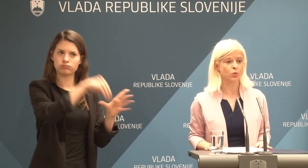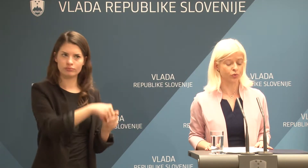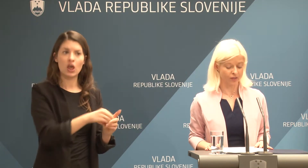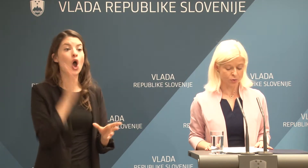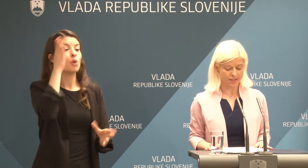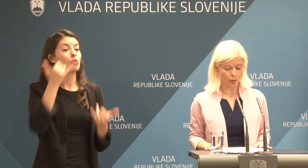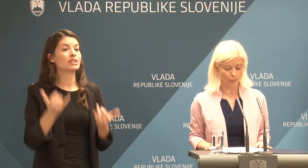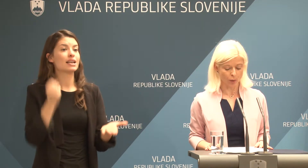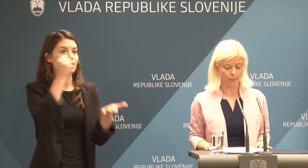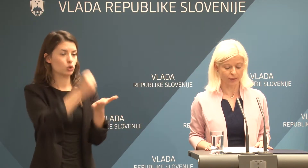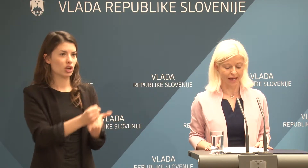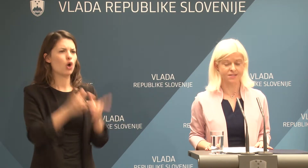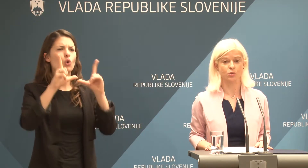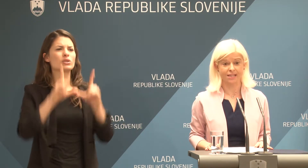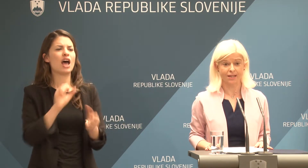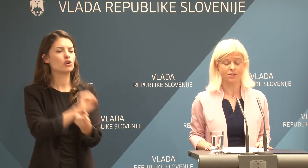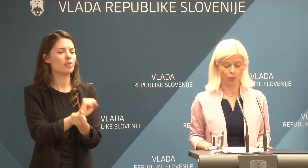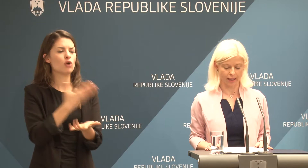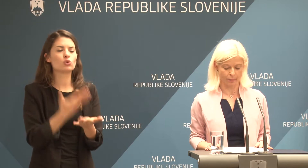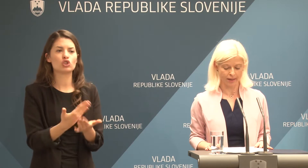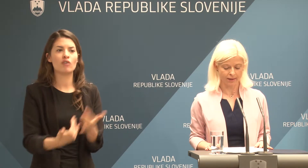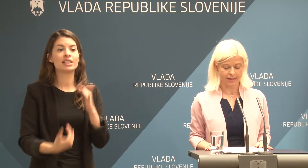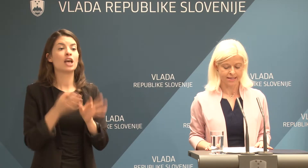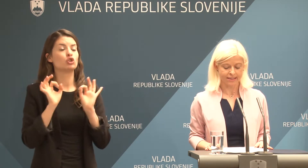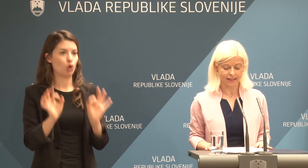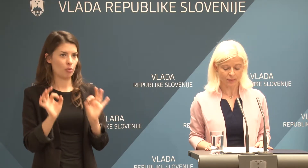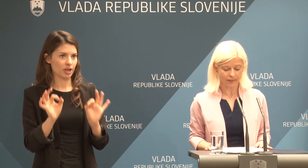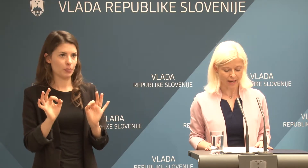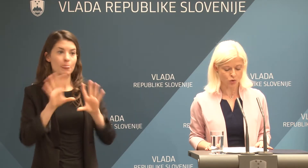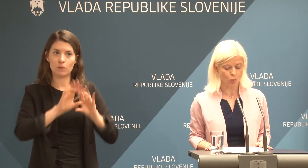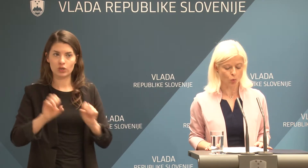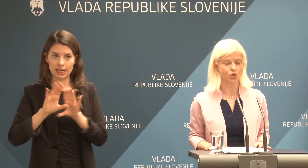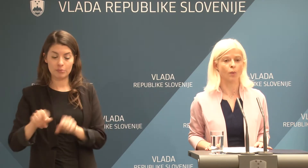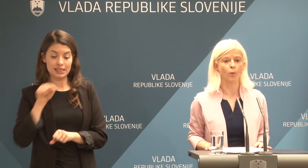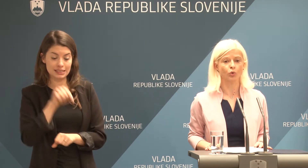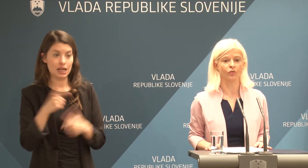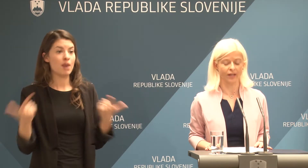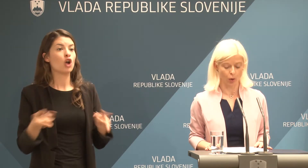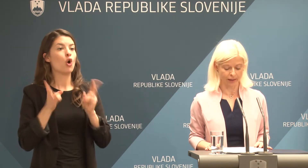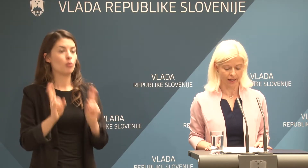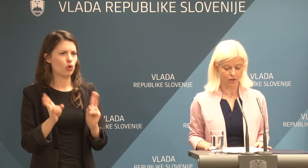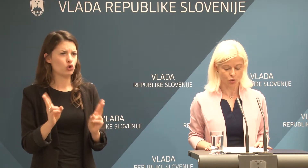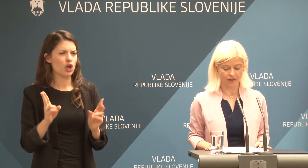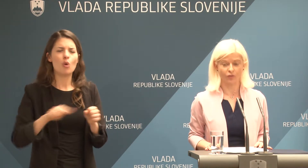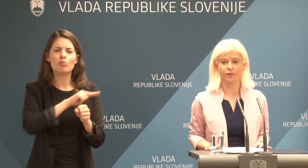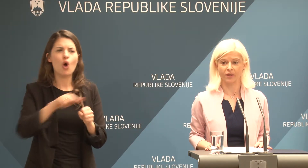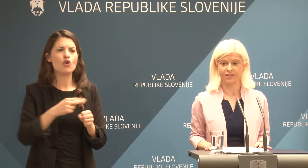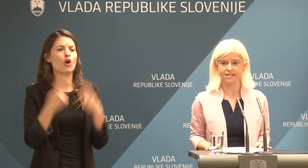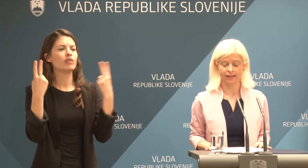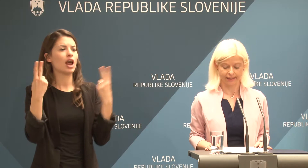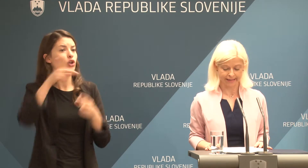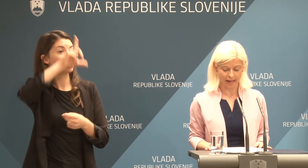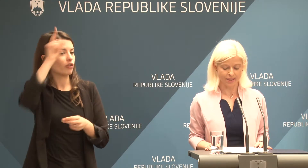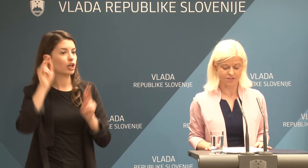bomo zagotovili ustavnopravne podlage za ustrezne ukrepe, s katerimi jim dejansko omogočeno polno uveljavljanje človekovih